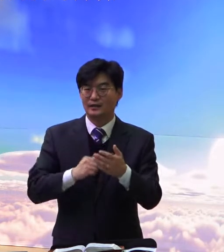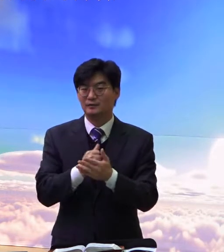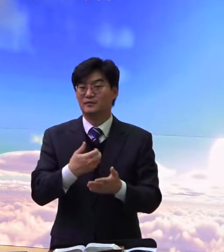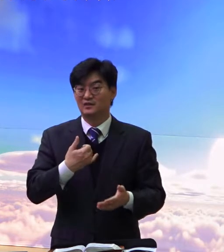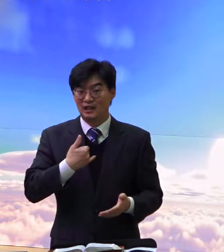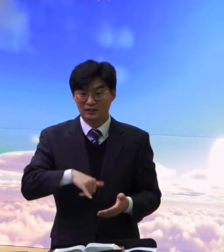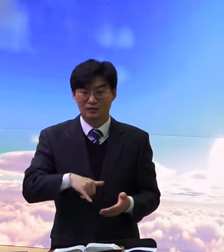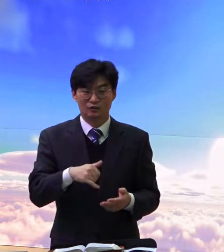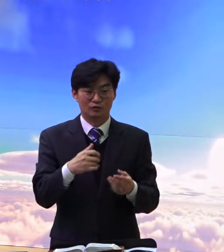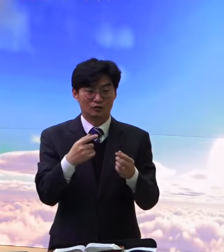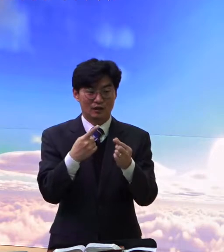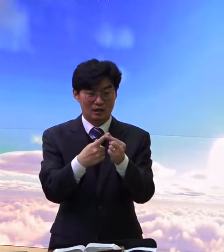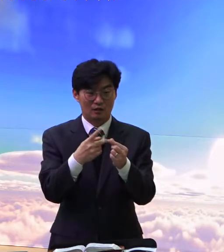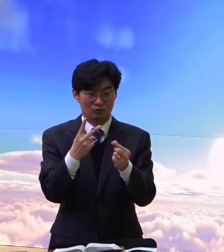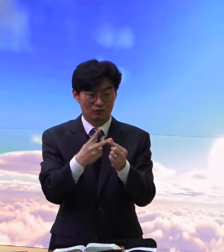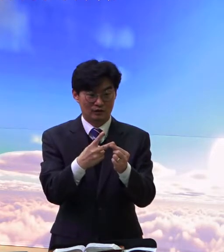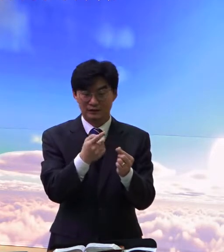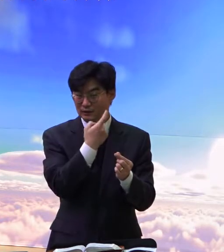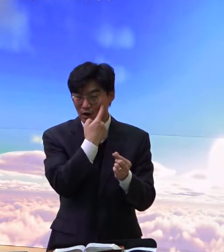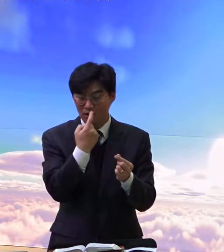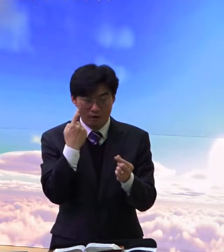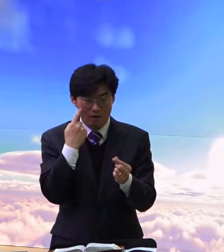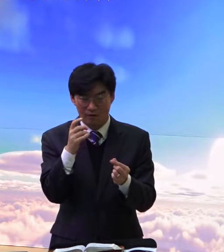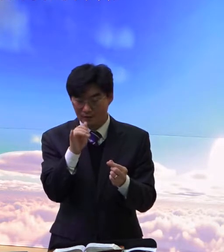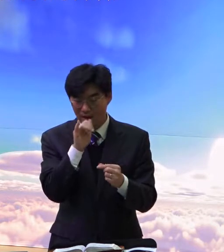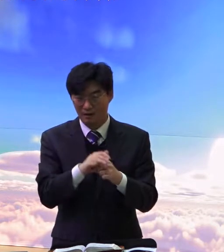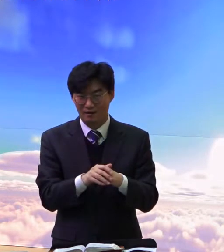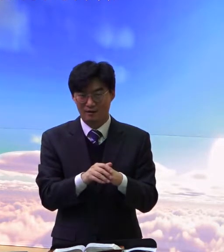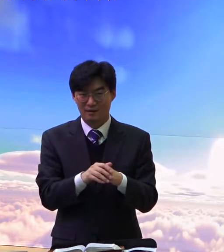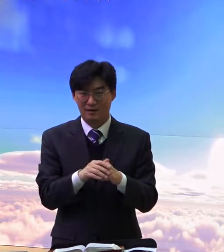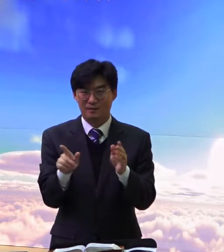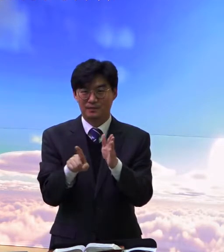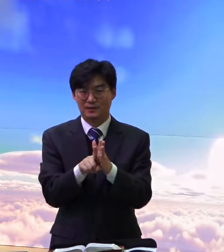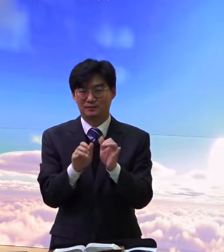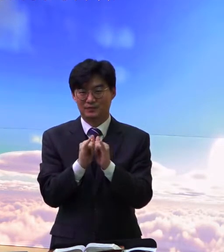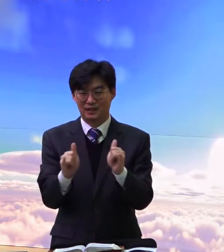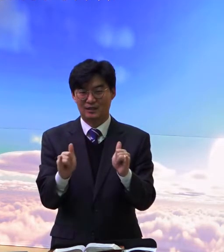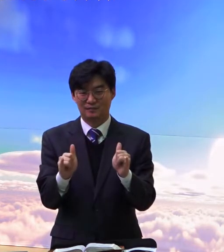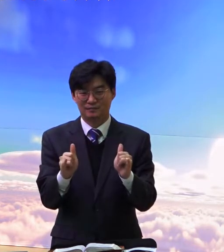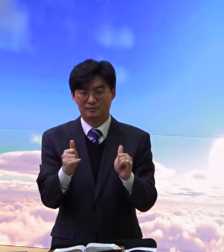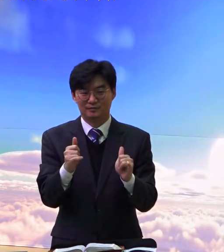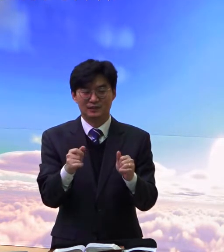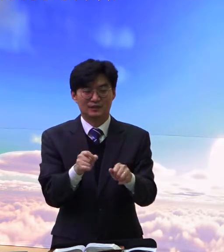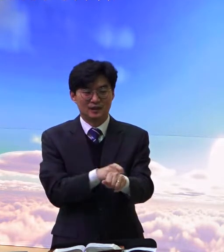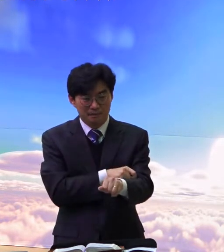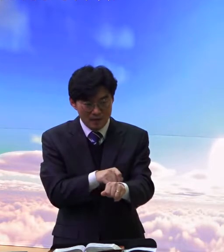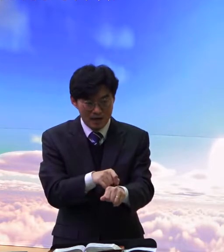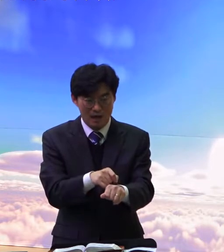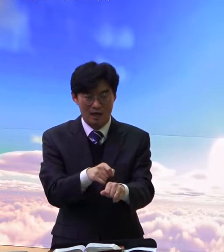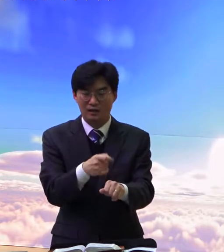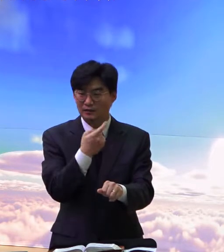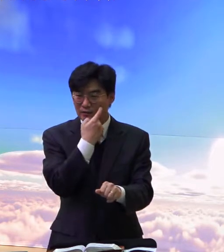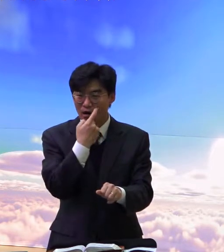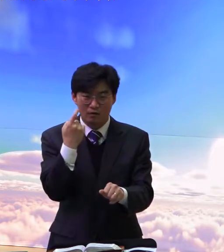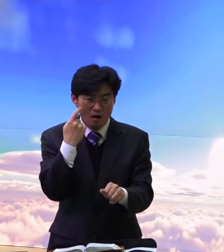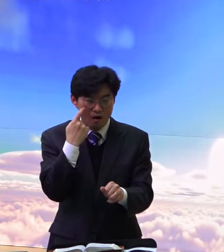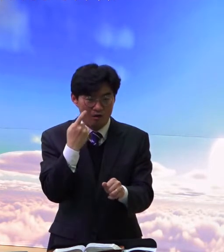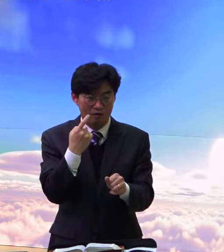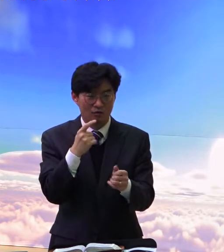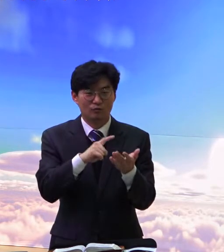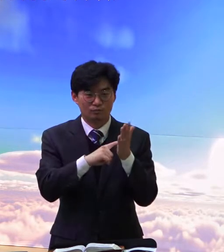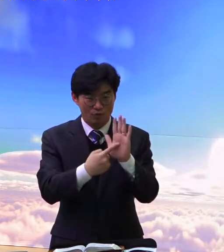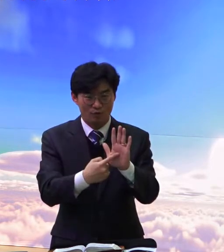두 가지 큰 표지가 있다고 했습니다. 하나님의 자녀, 우리 믿음의 사람들에게 두 가지 두드러지게 드러나는 특징이